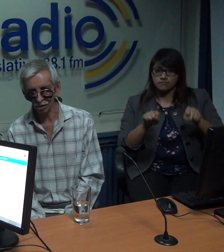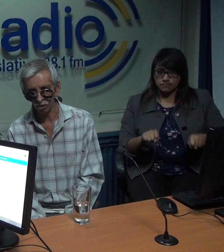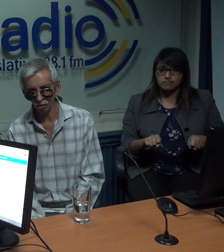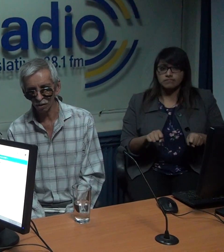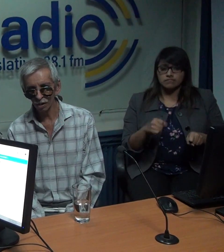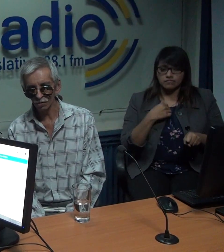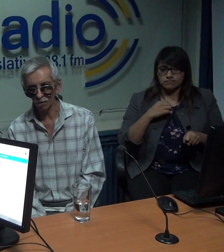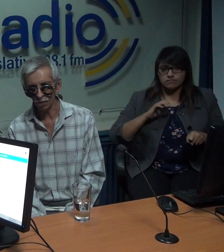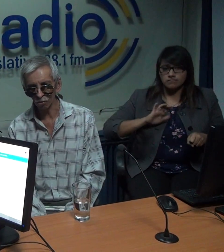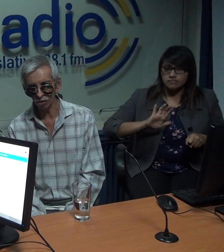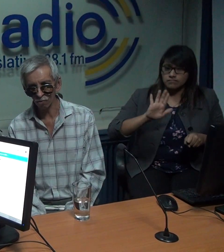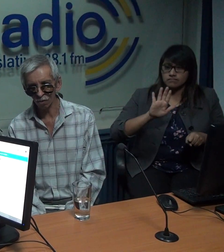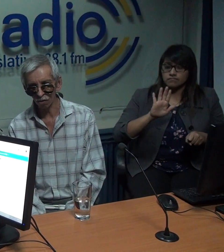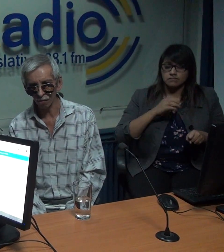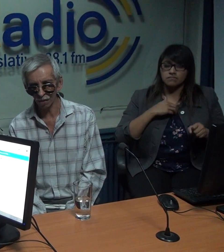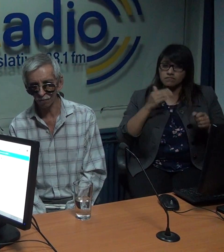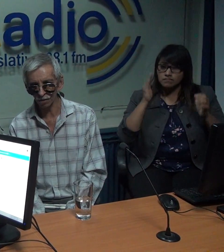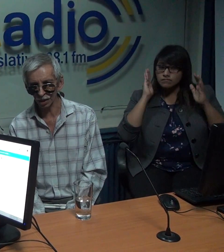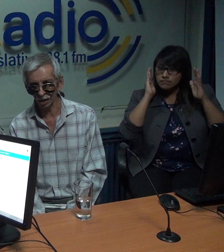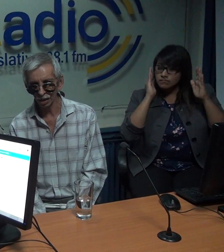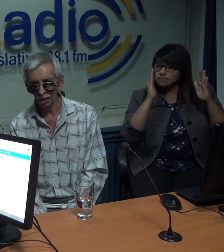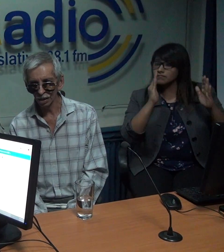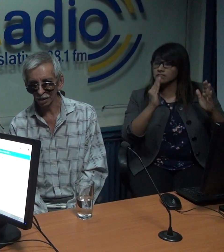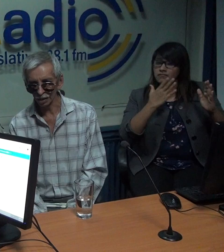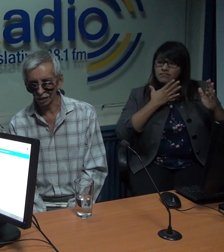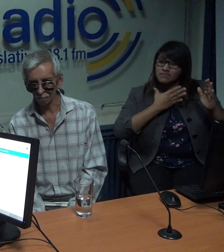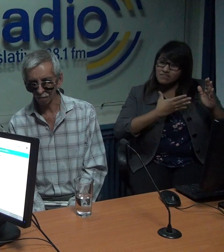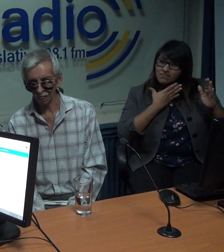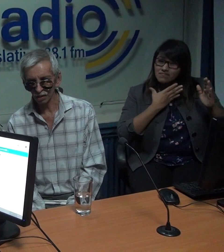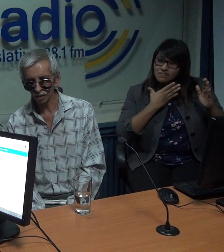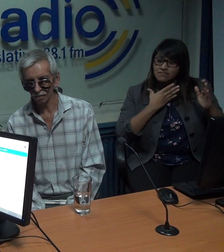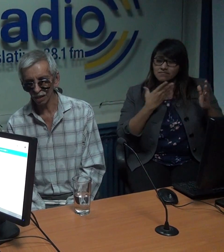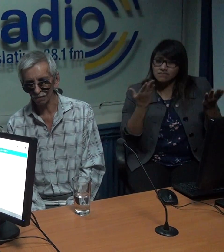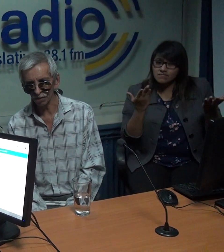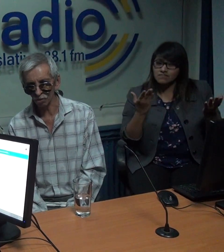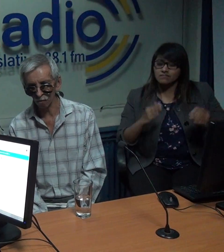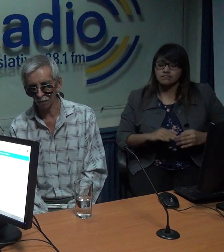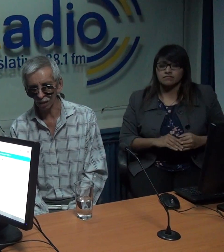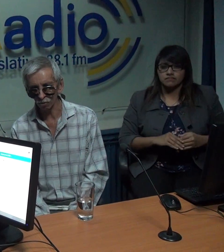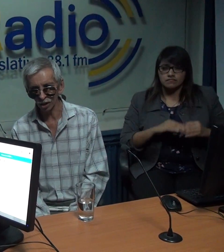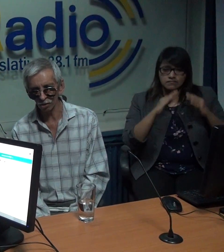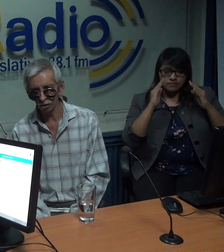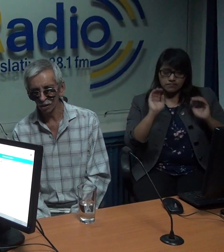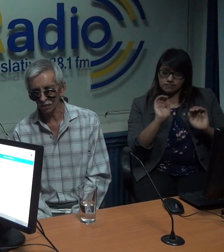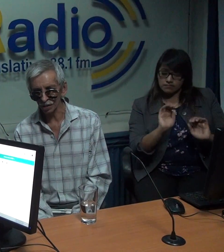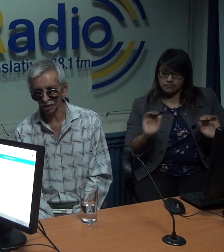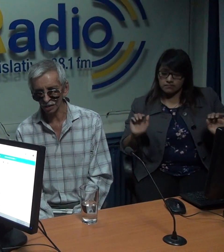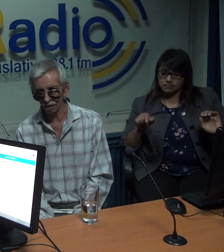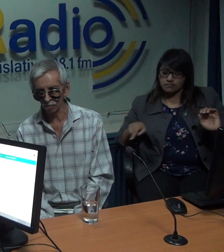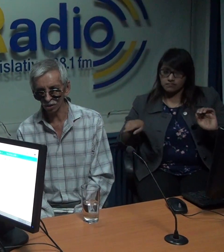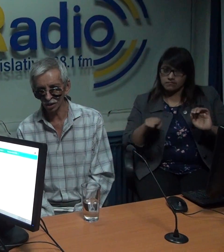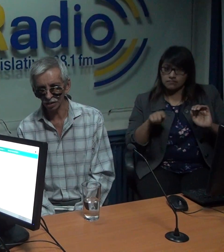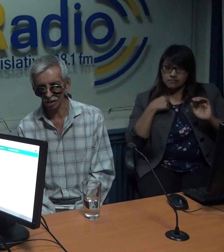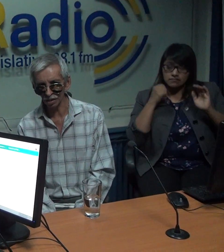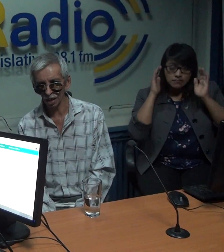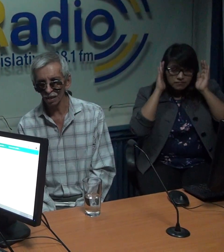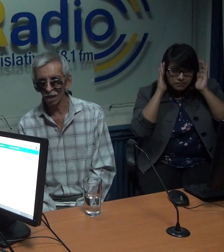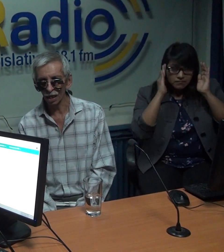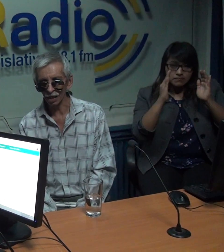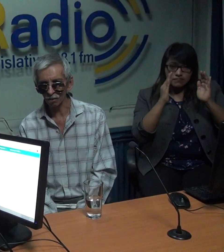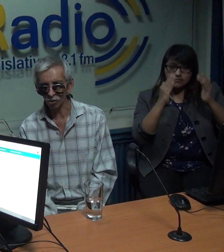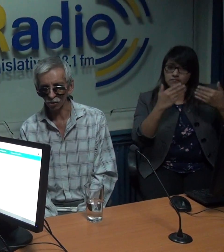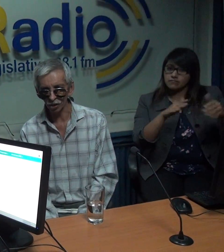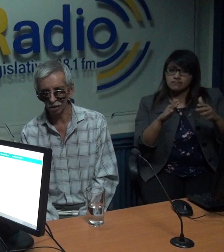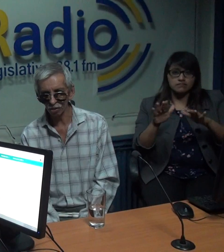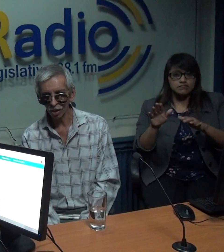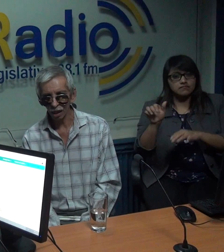su atención dificulte un poco más, porque la atención para un niño tiene que ser muy distinta